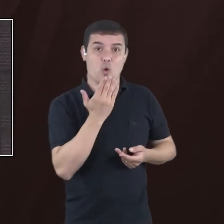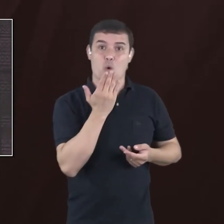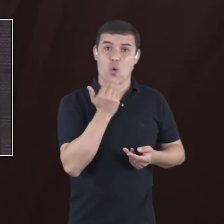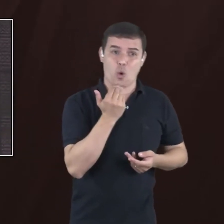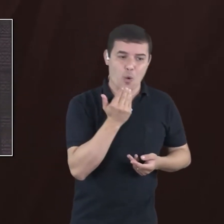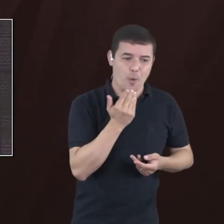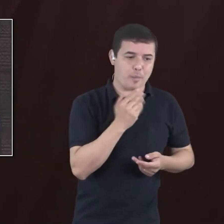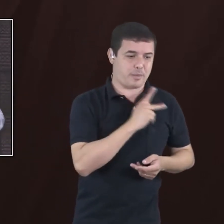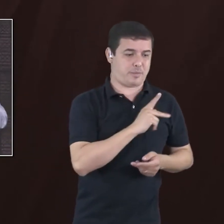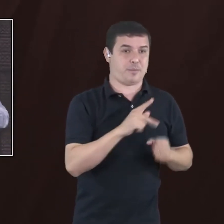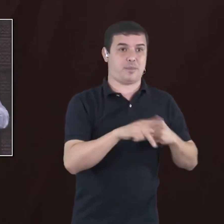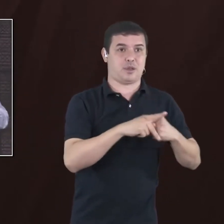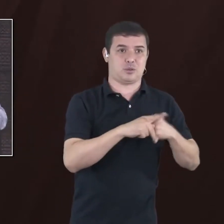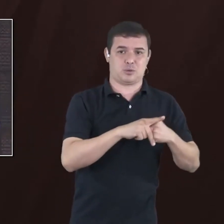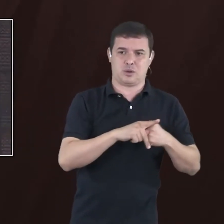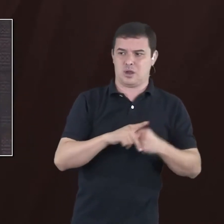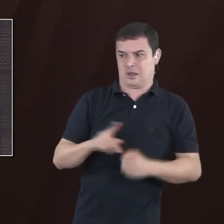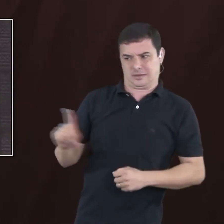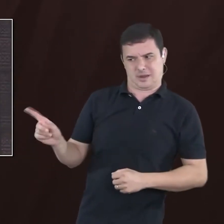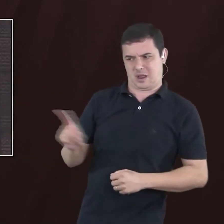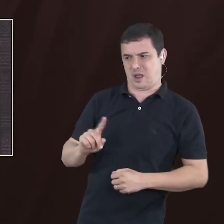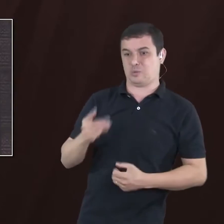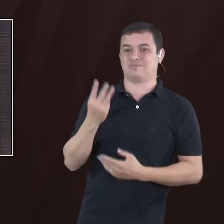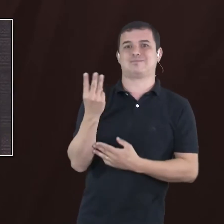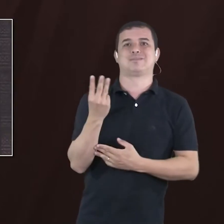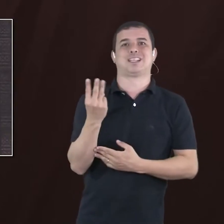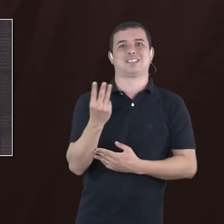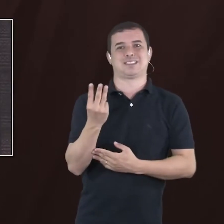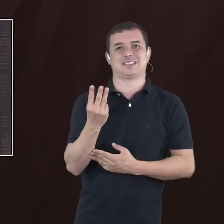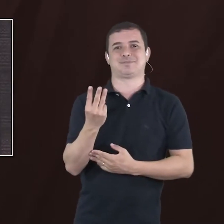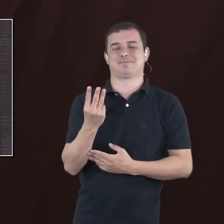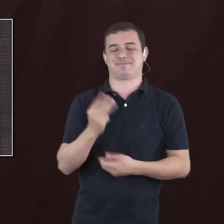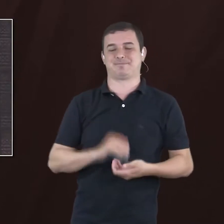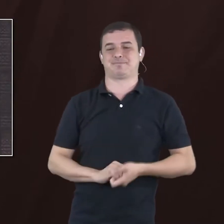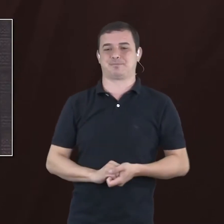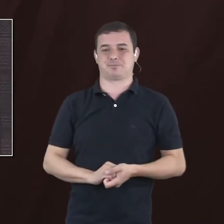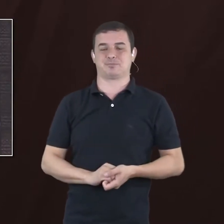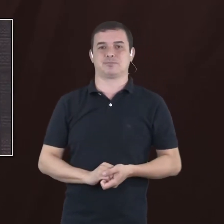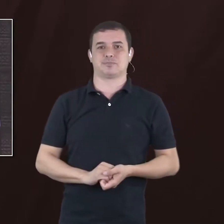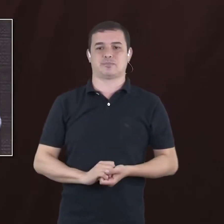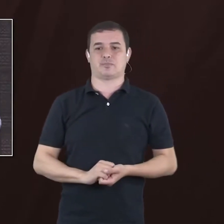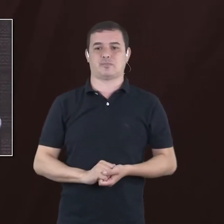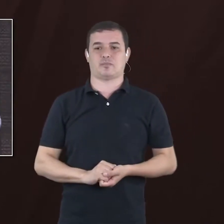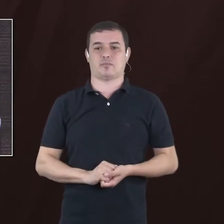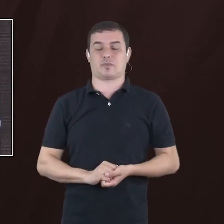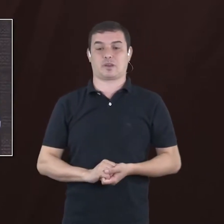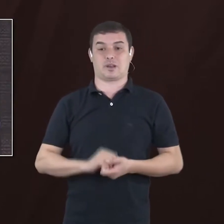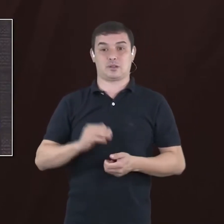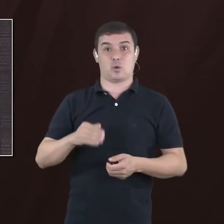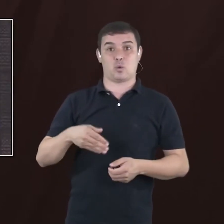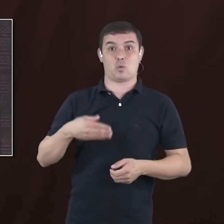era o conceito forte do judaísmo. Portanto, queridos irmãos, quando